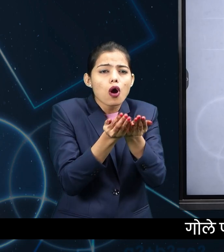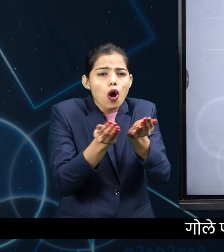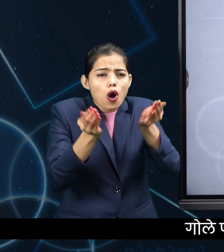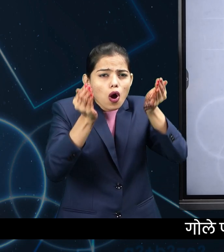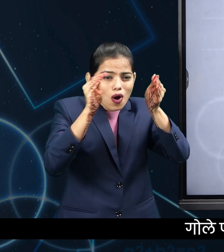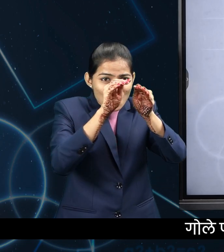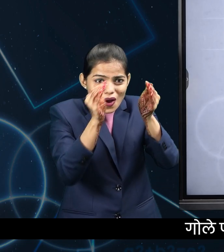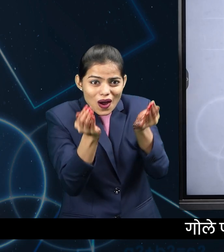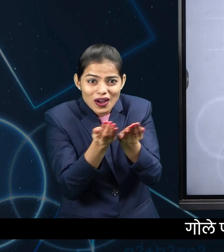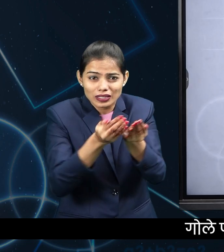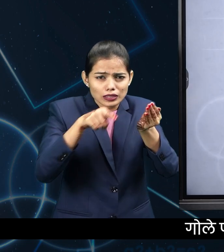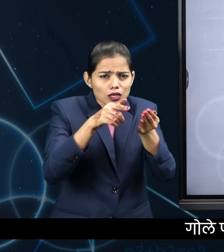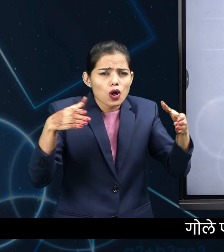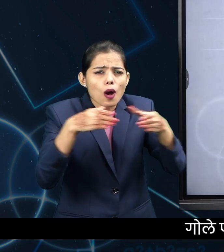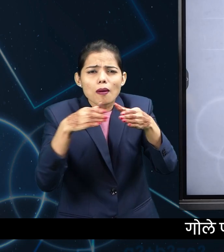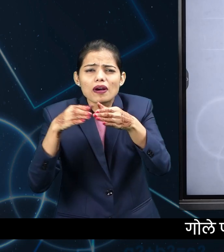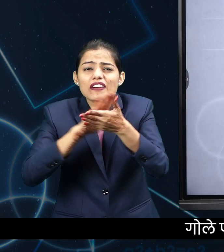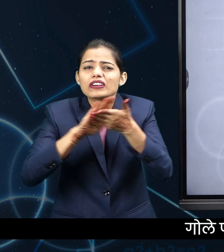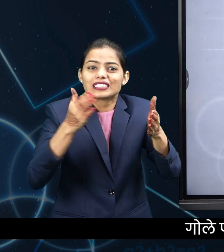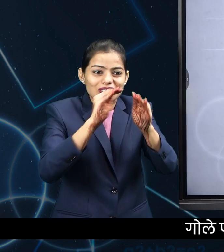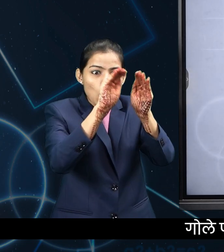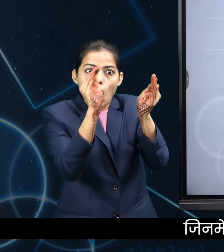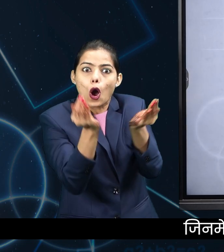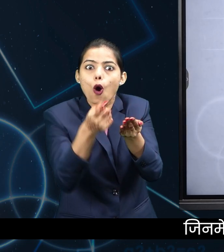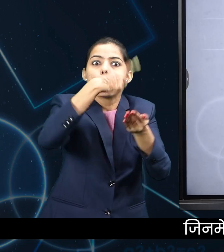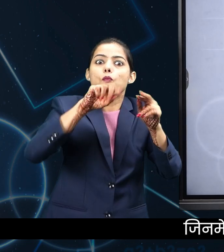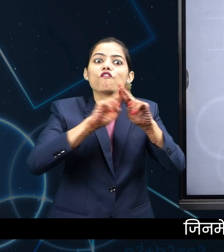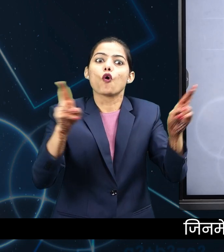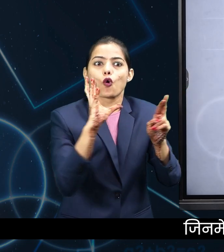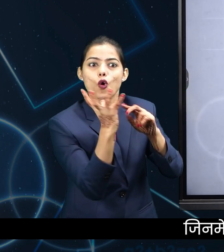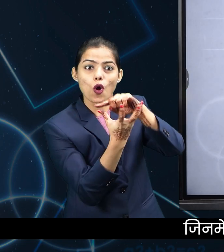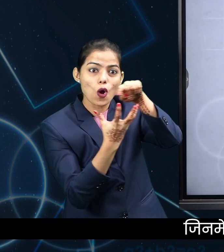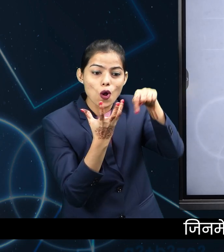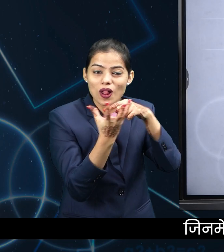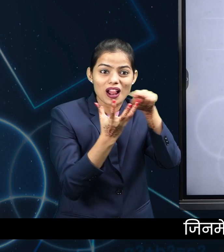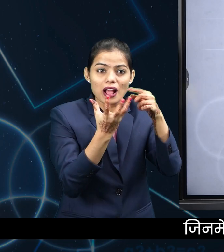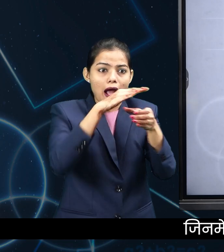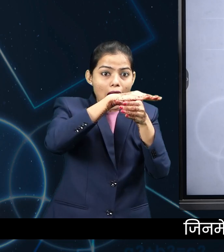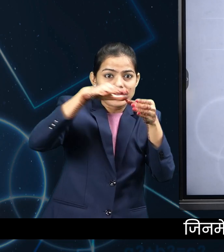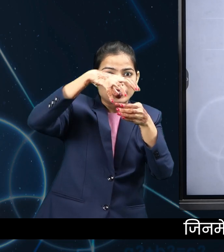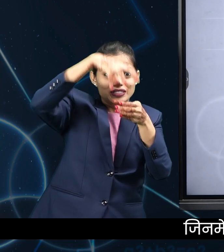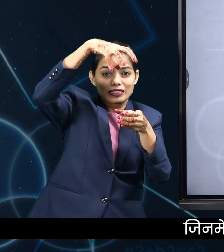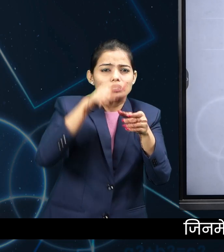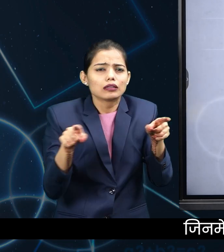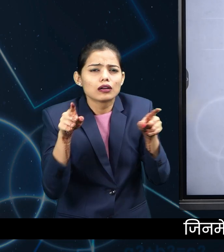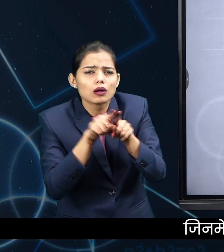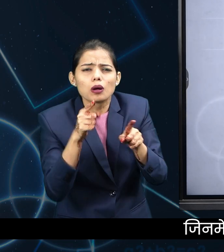गोले पूरी तरह गोल और सममित होते हैं जिनमें कोई किनारा या कोना नहीं होता।